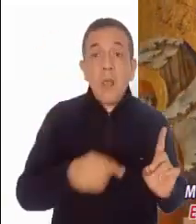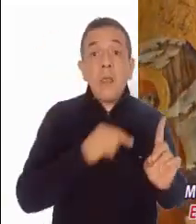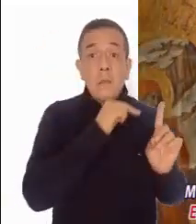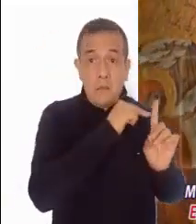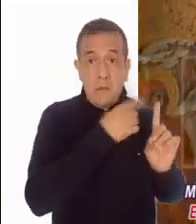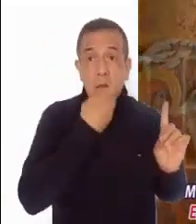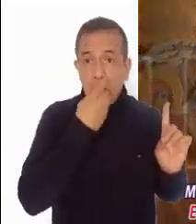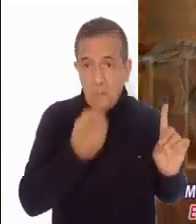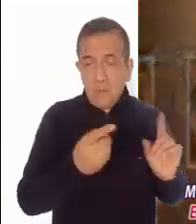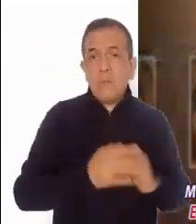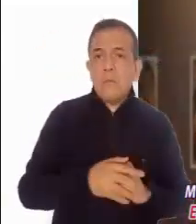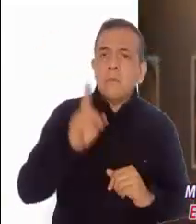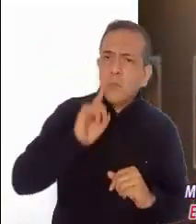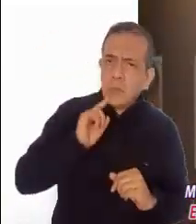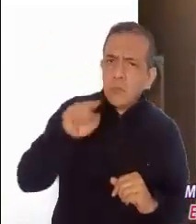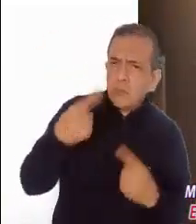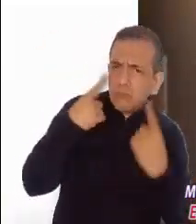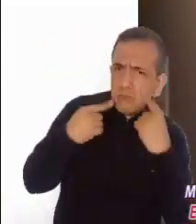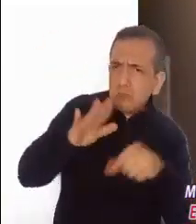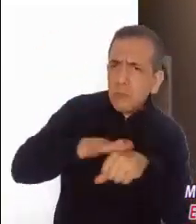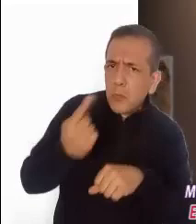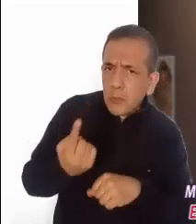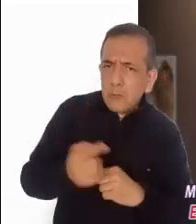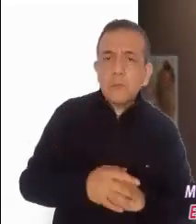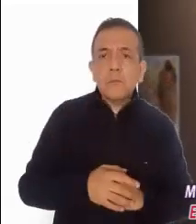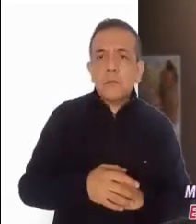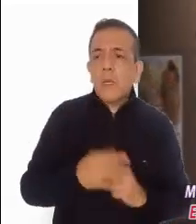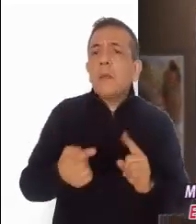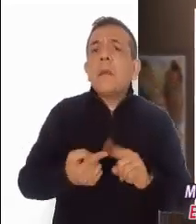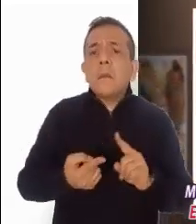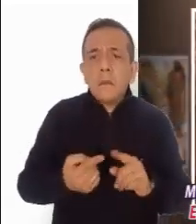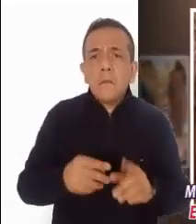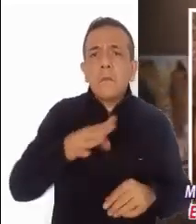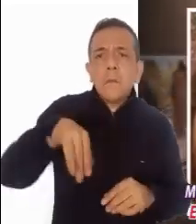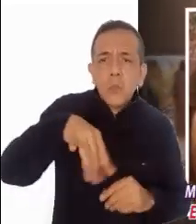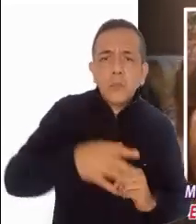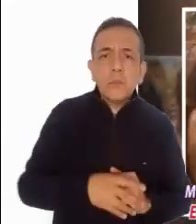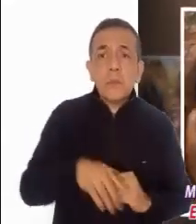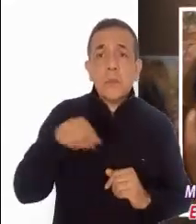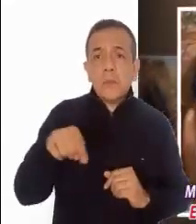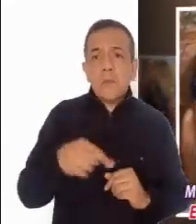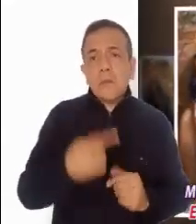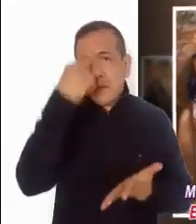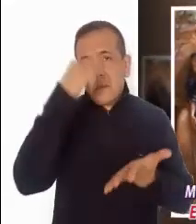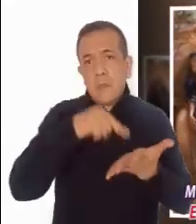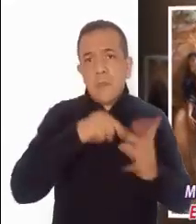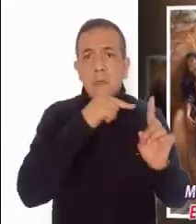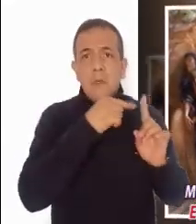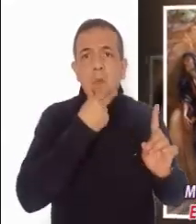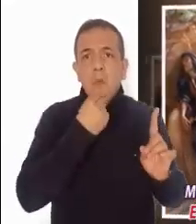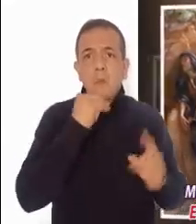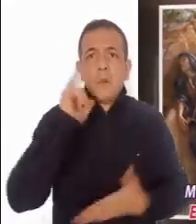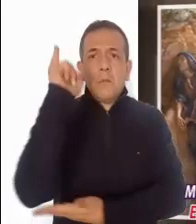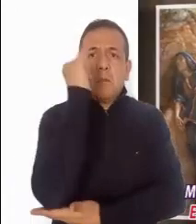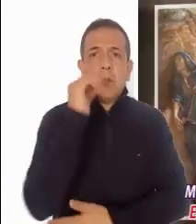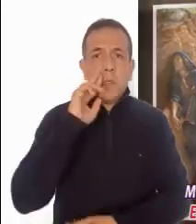Entonces él le dijo, mujer, ¿por qué estás llorando? ¿A quién buscas? Ella, creyendo que era el jardinero, le